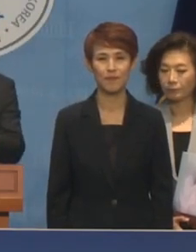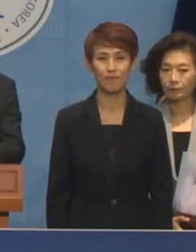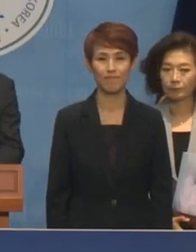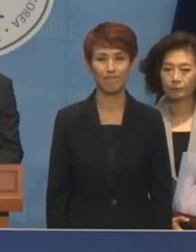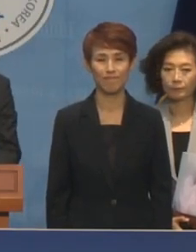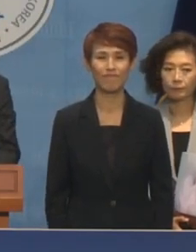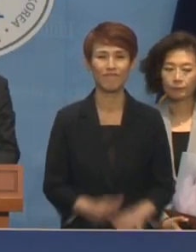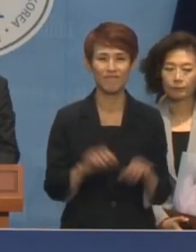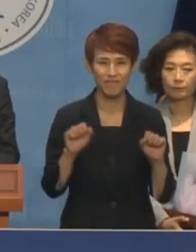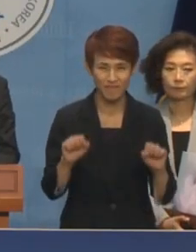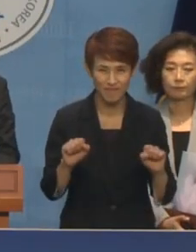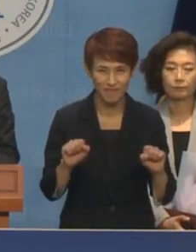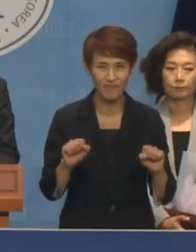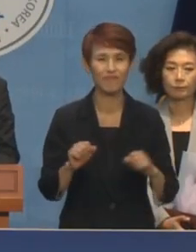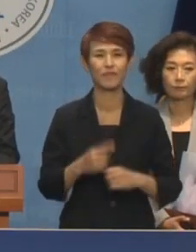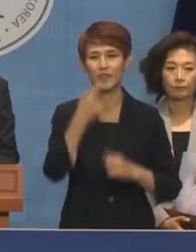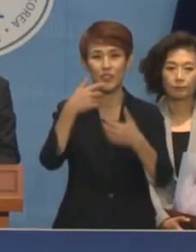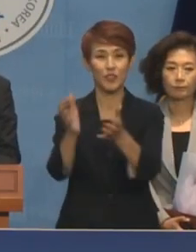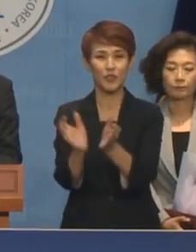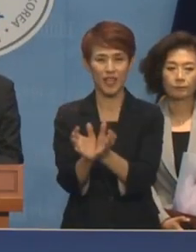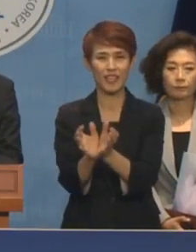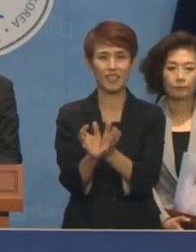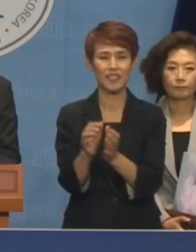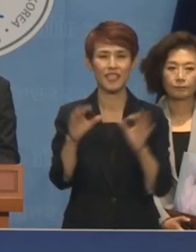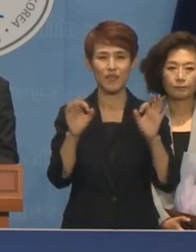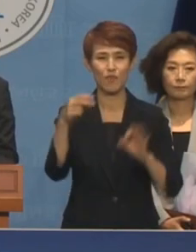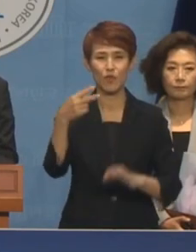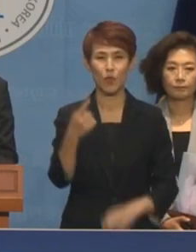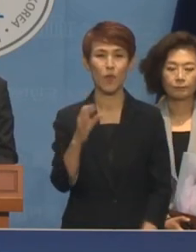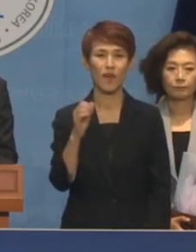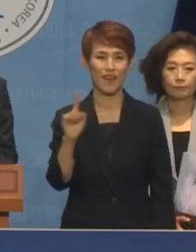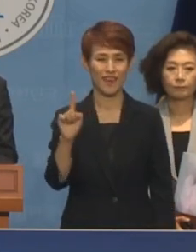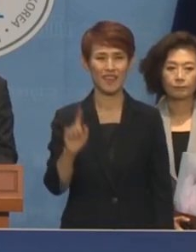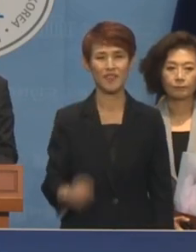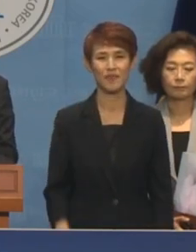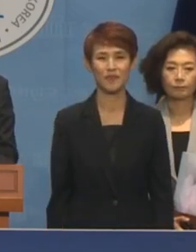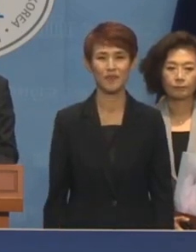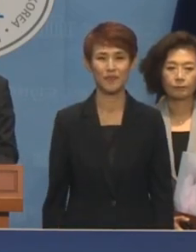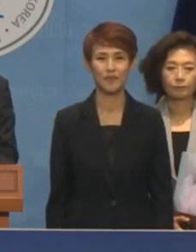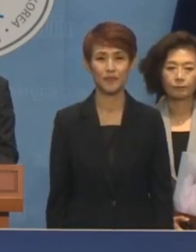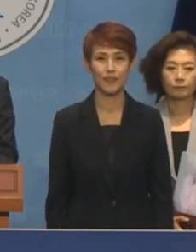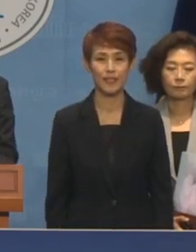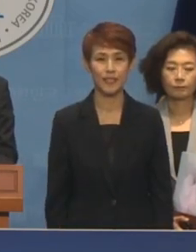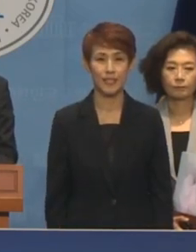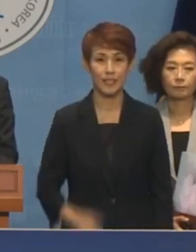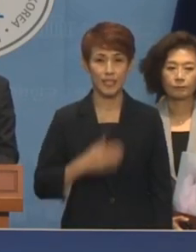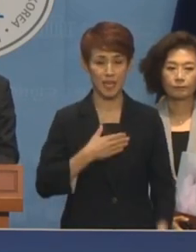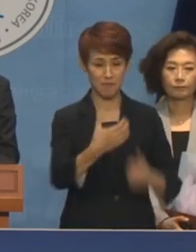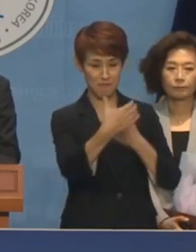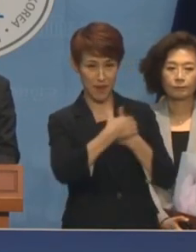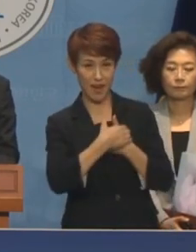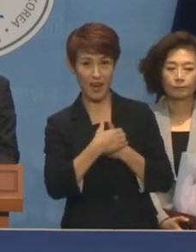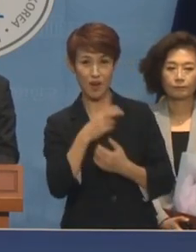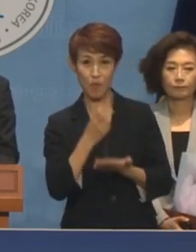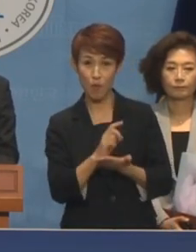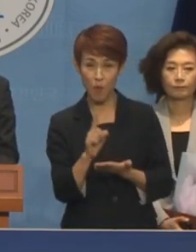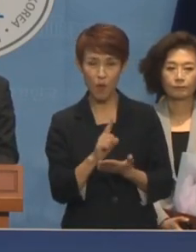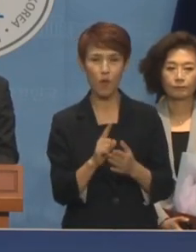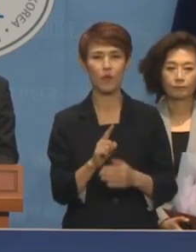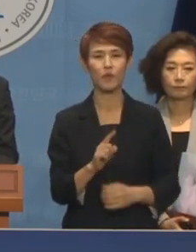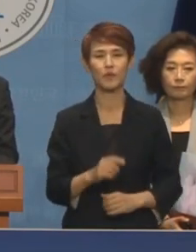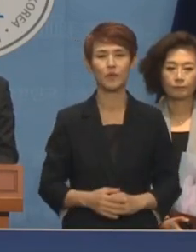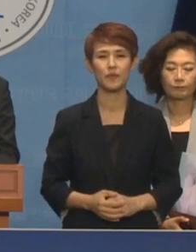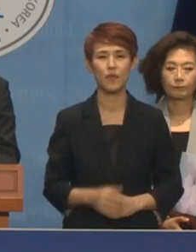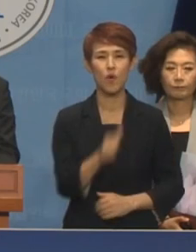네, 안녕하십니까. 더불어민주당 서대문갑 국회의원 김동화입니다. 제가 이어달리게 될 법안은 21대